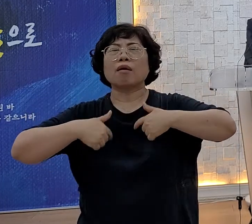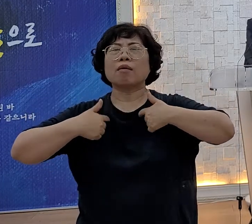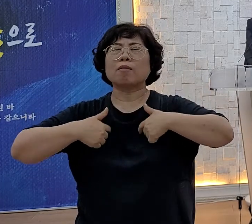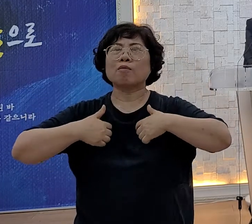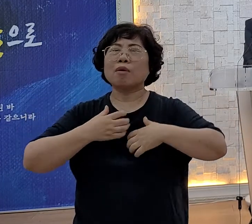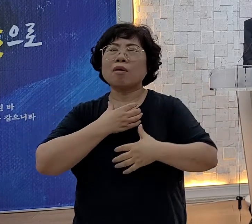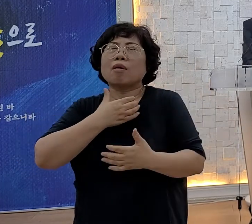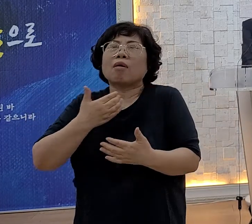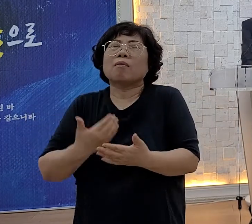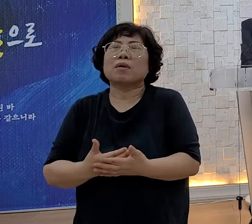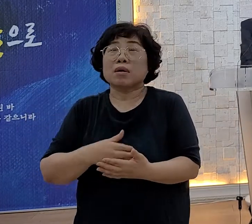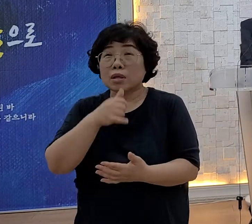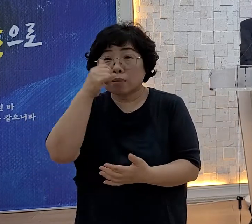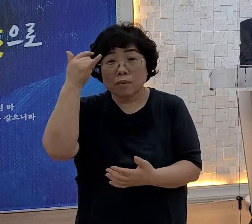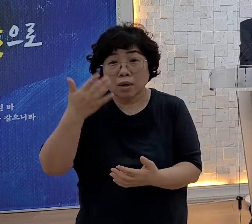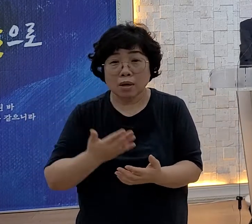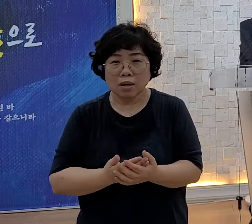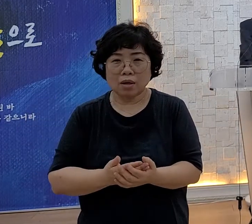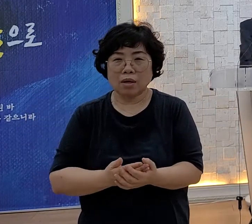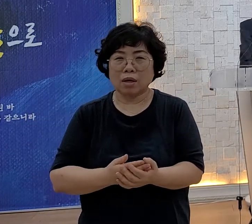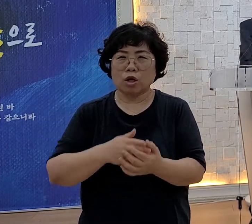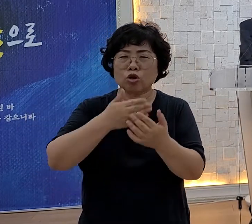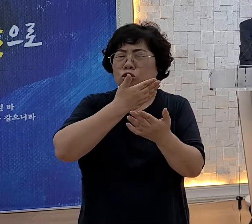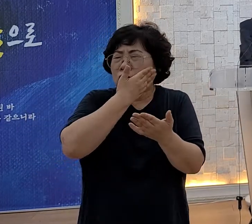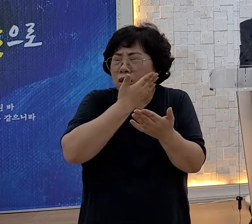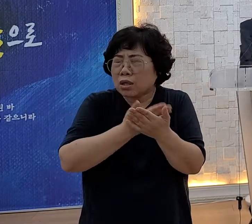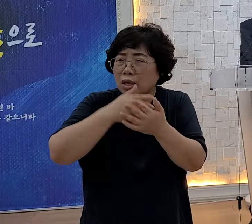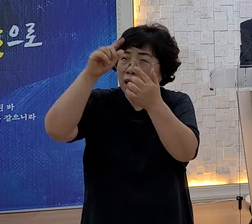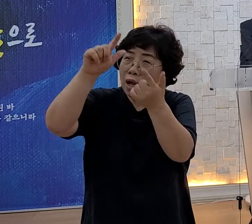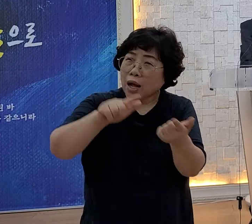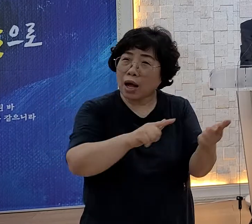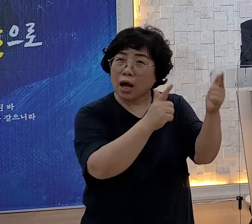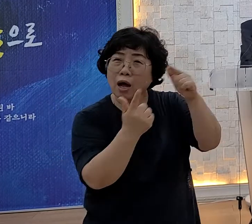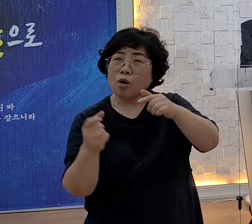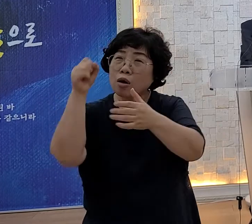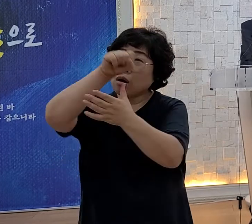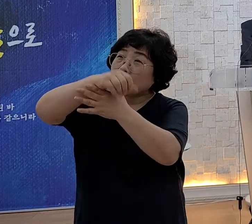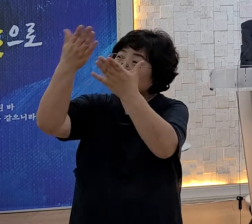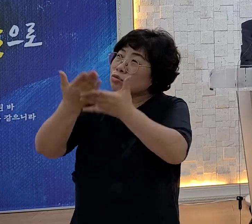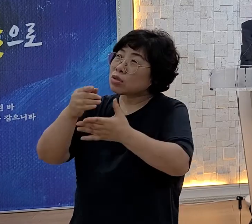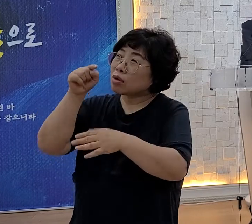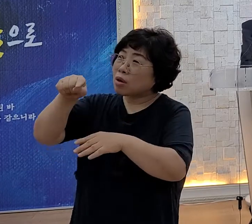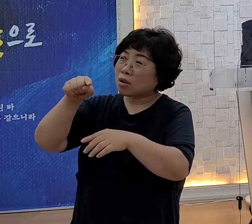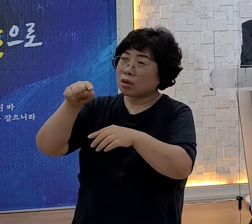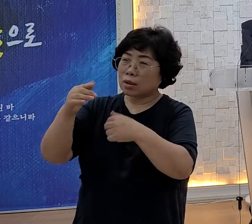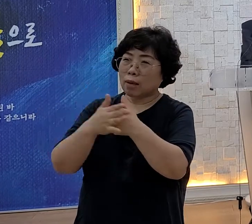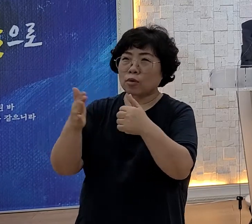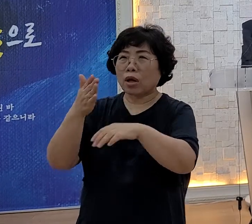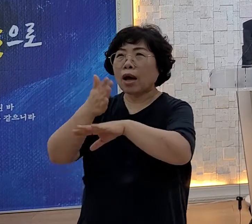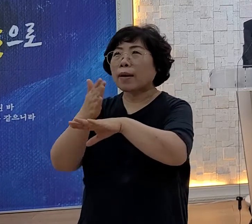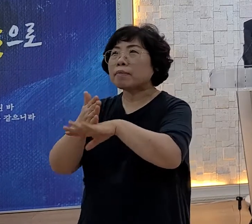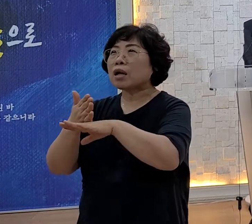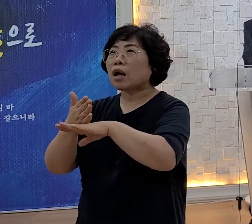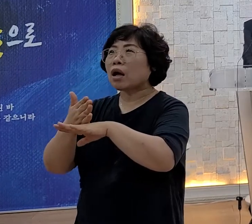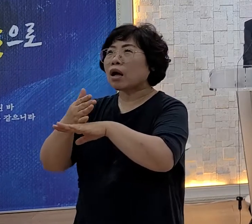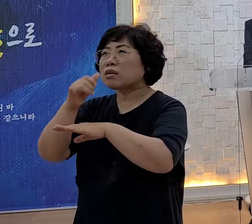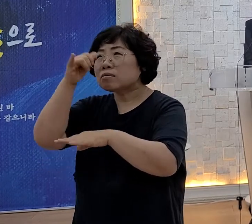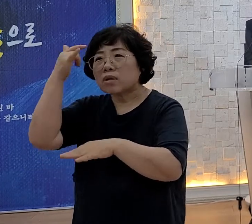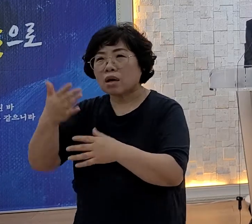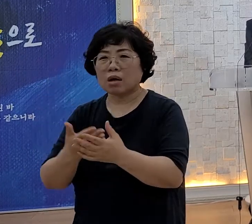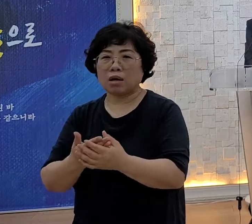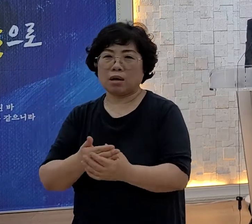있습니까? 이 귀한 하루를 주신 것에 대하여 하나님께 여러분 감사하세요? 어떠세요? 이게 만족도의